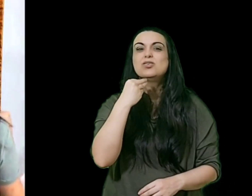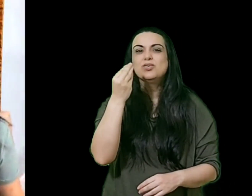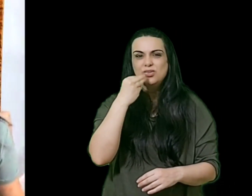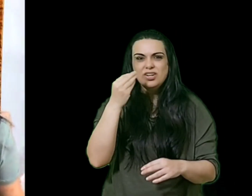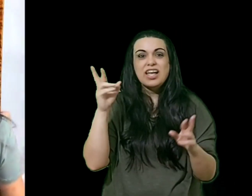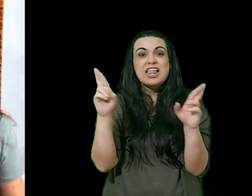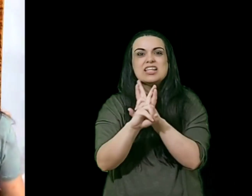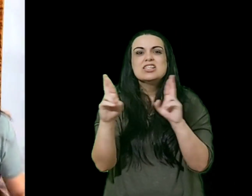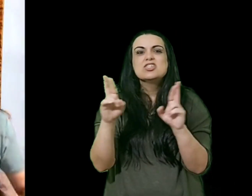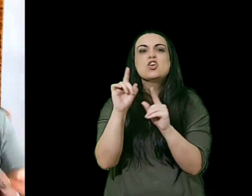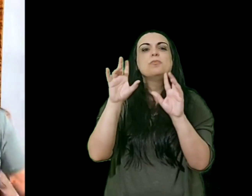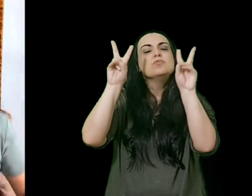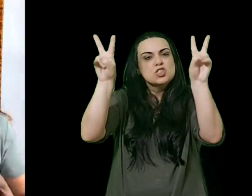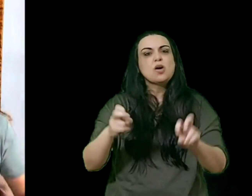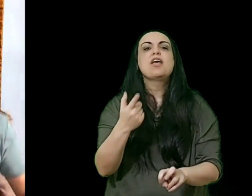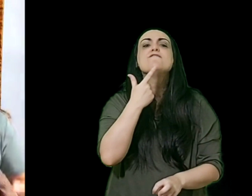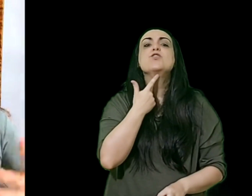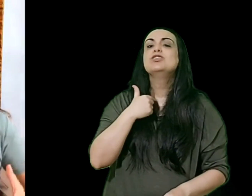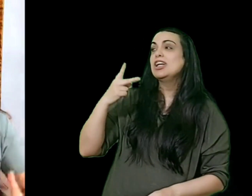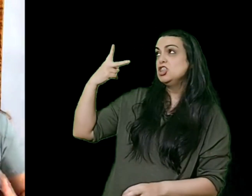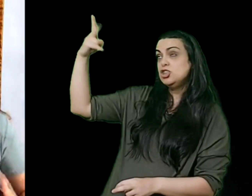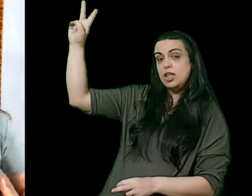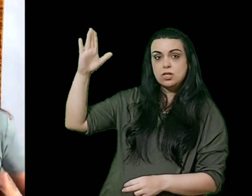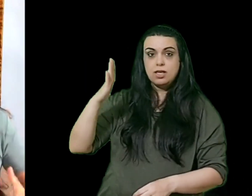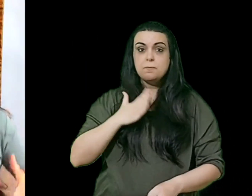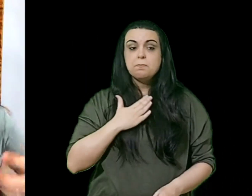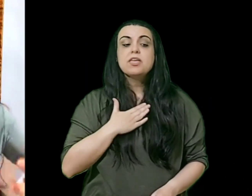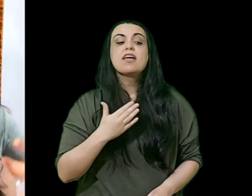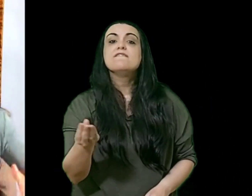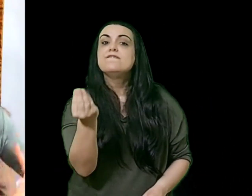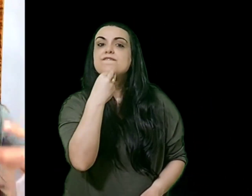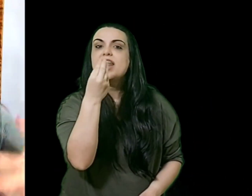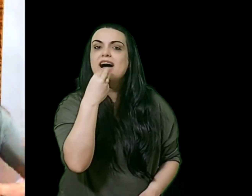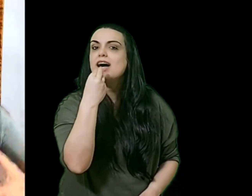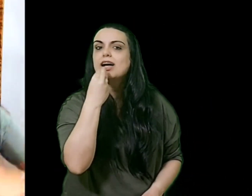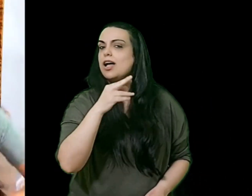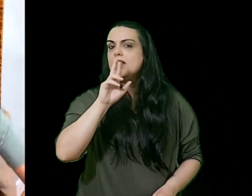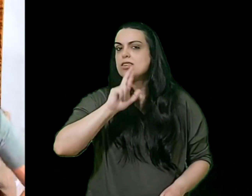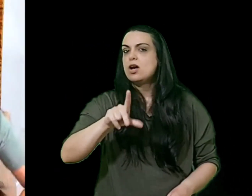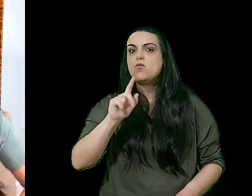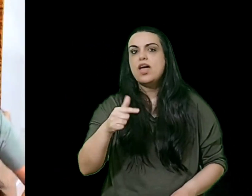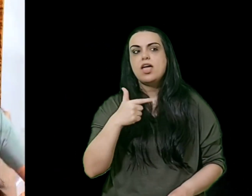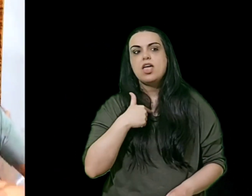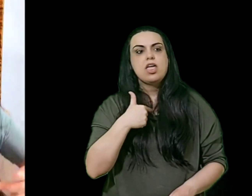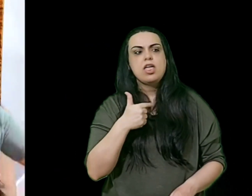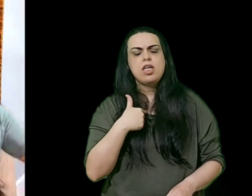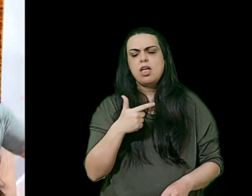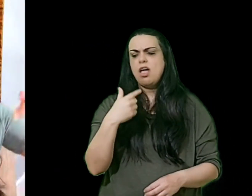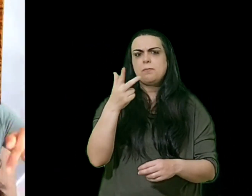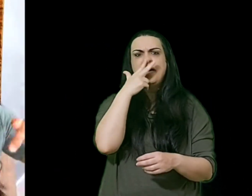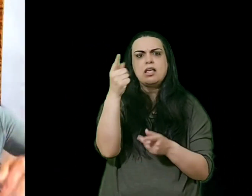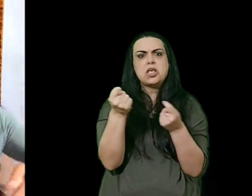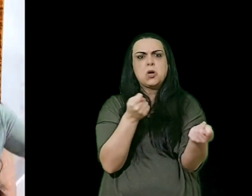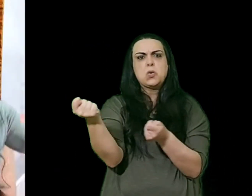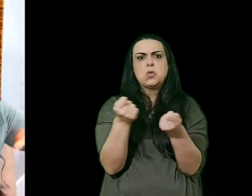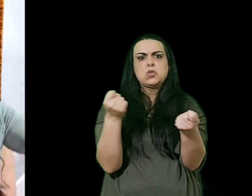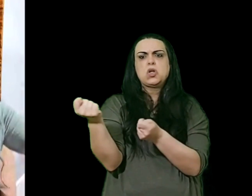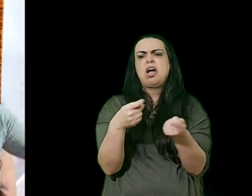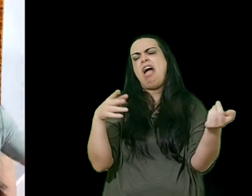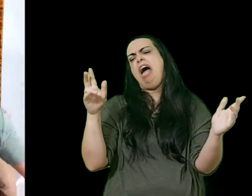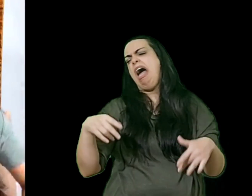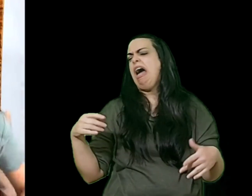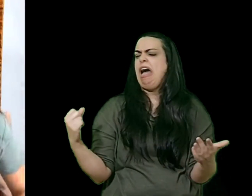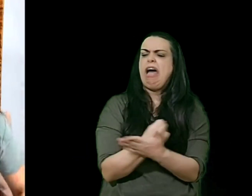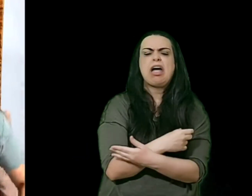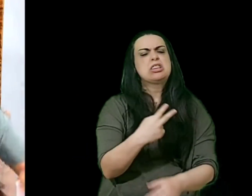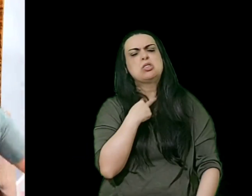Deus para a nossa vida. As minhas fraquezas não são elas que determinam o que é o meu fim. Elas só determinam por onde